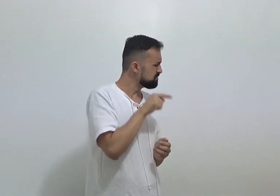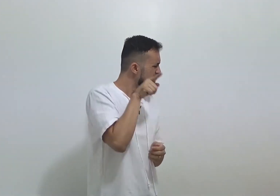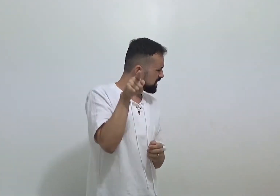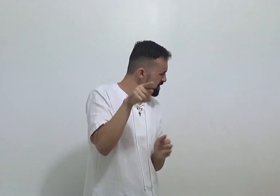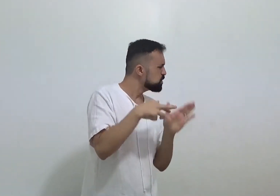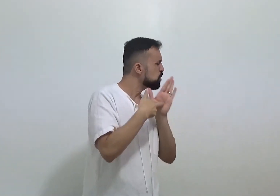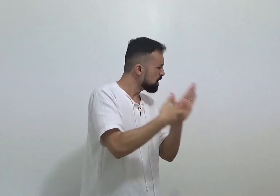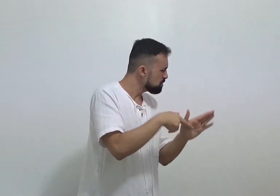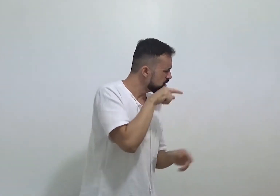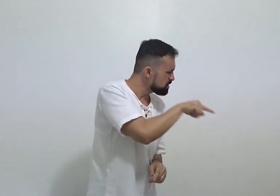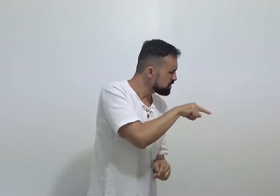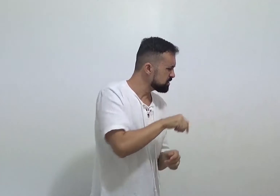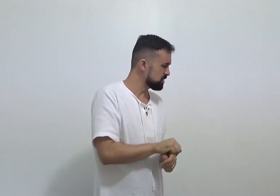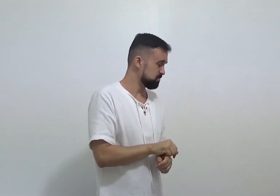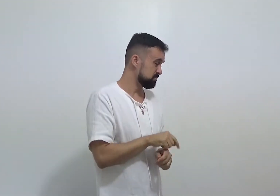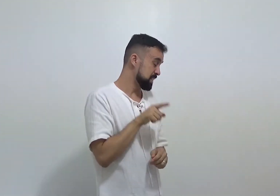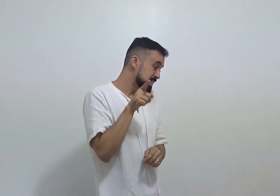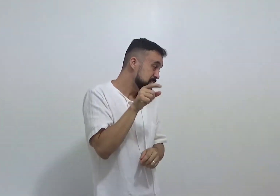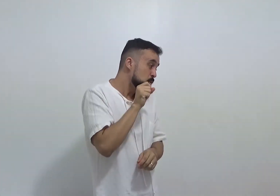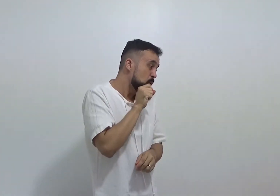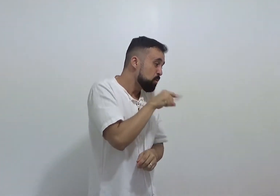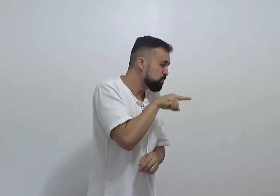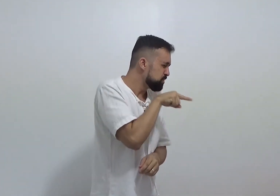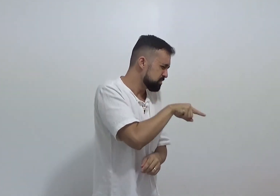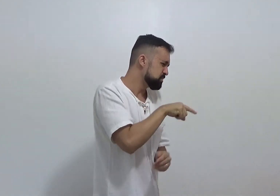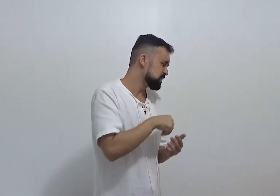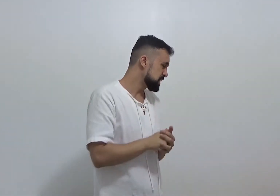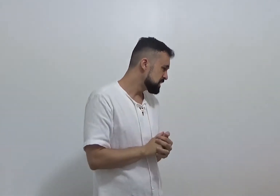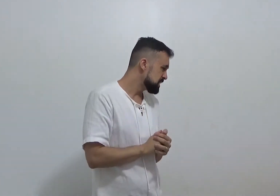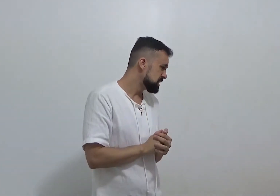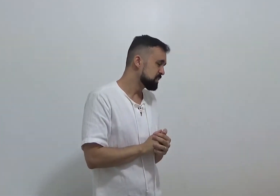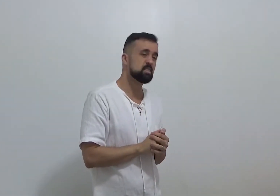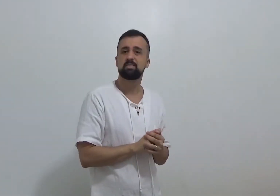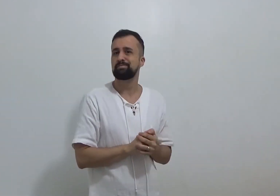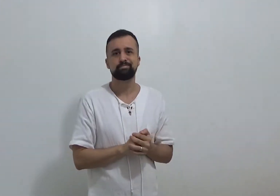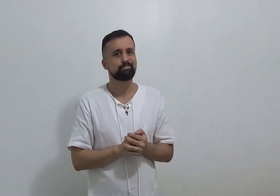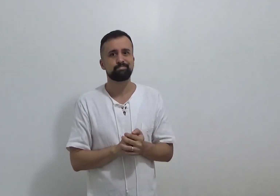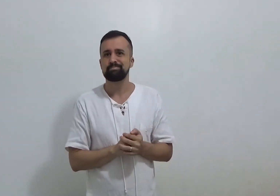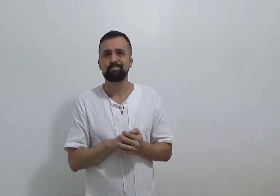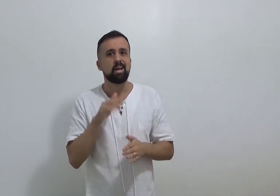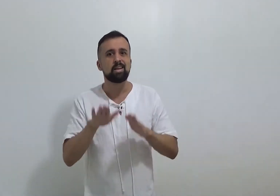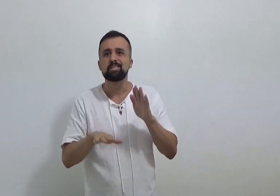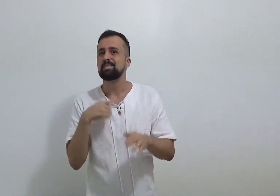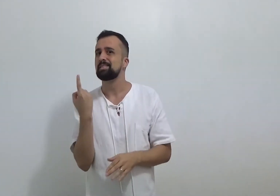comunidade: isso é verdade? Isso te representa? Isso te ofende?